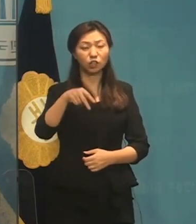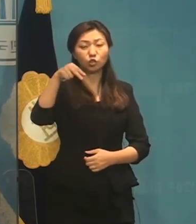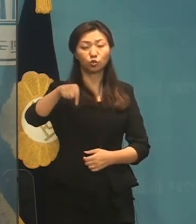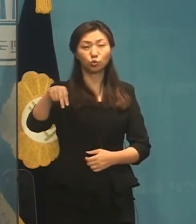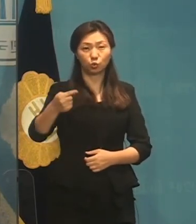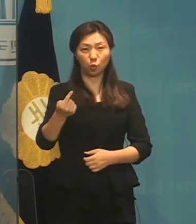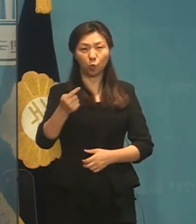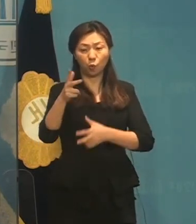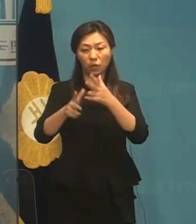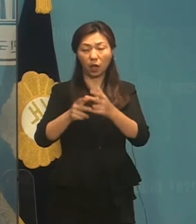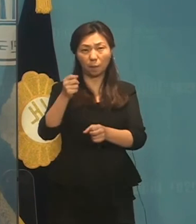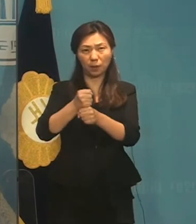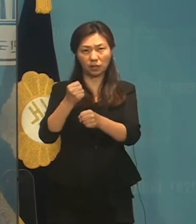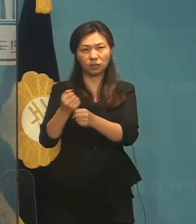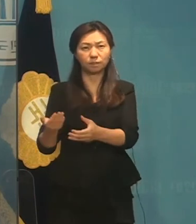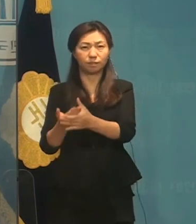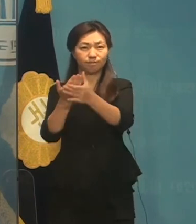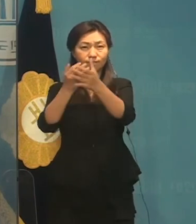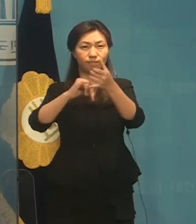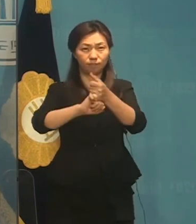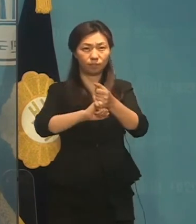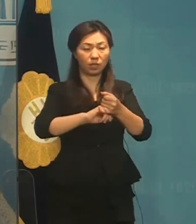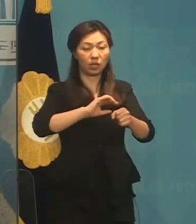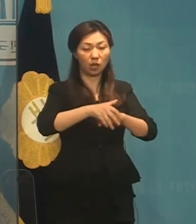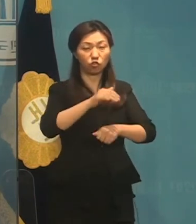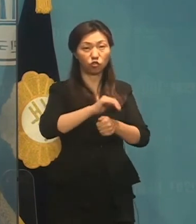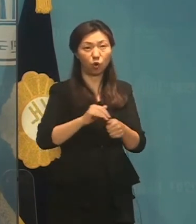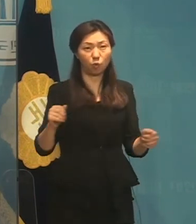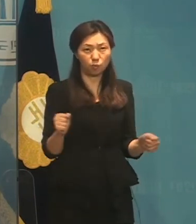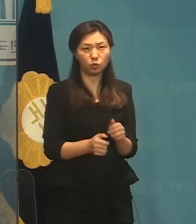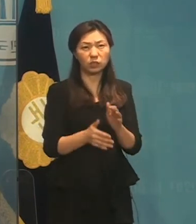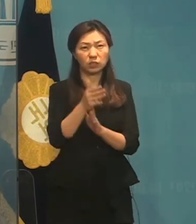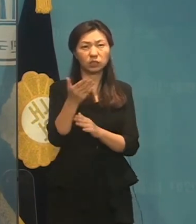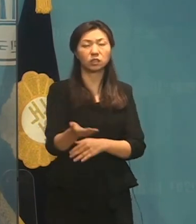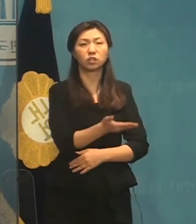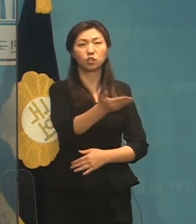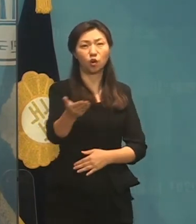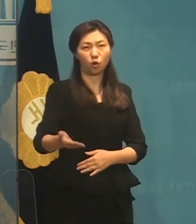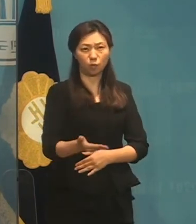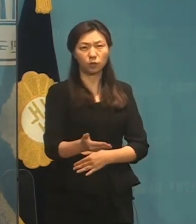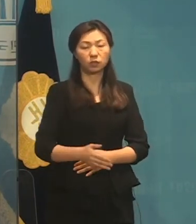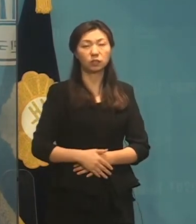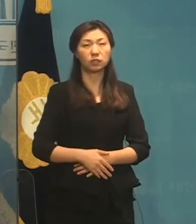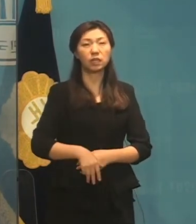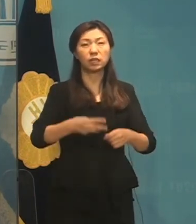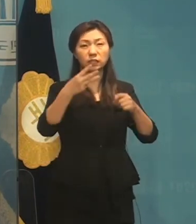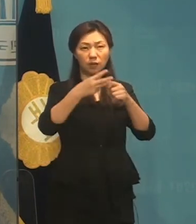배치하고 육성하겠습니다. 대구 경북 시도민 여러분, 저는 대경권을 3대